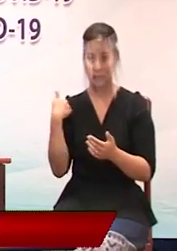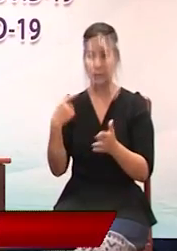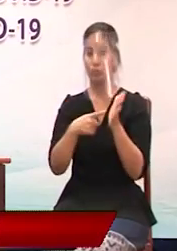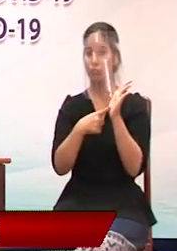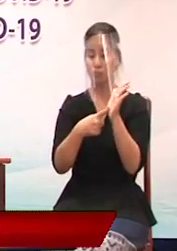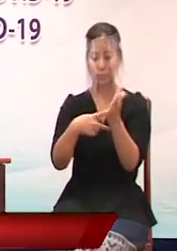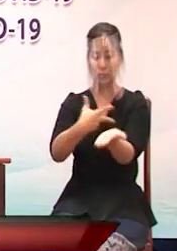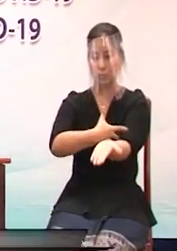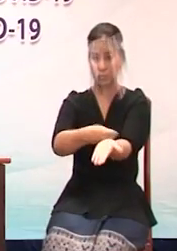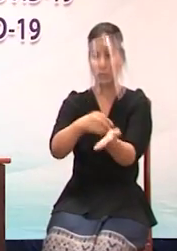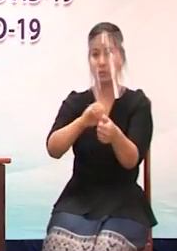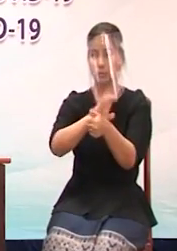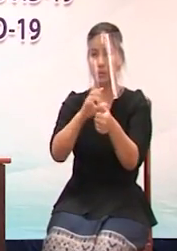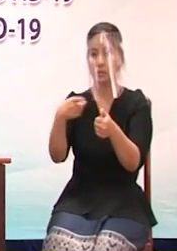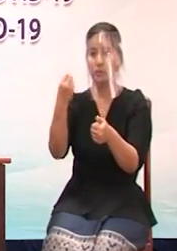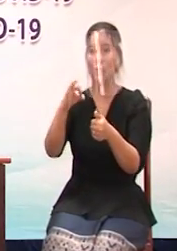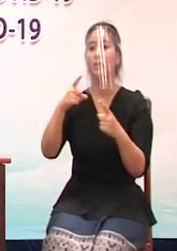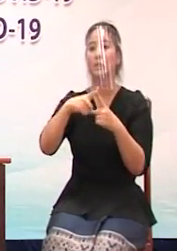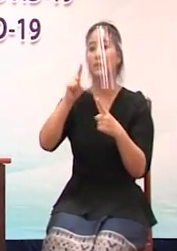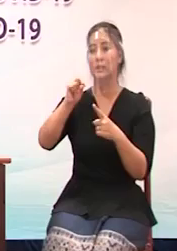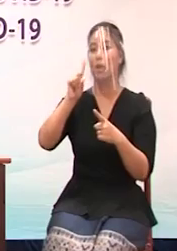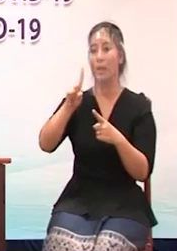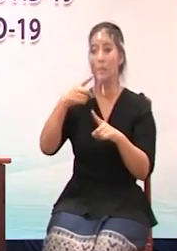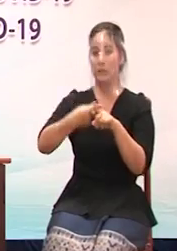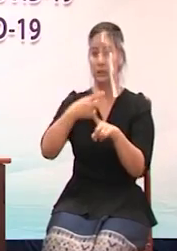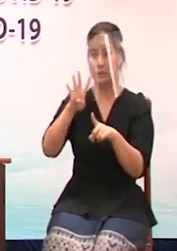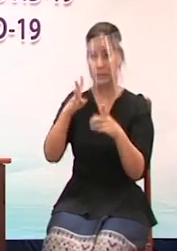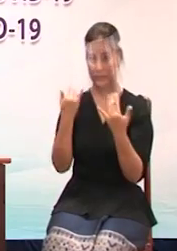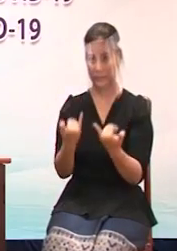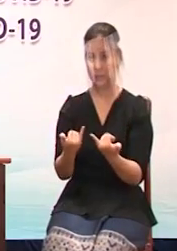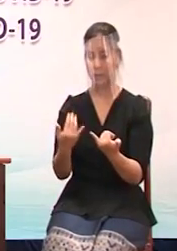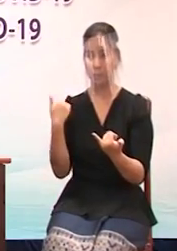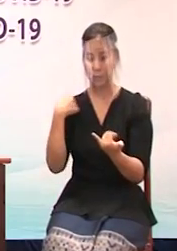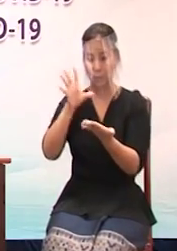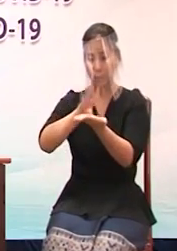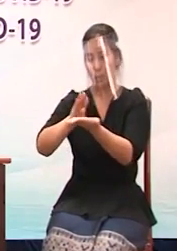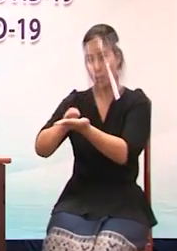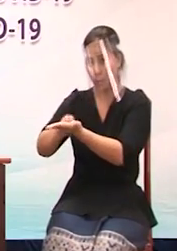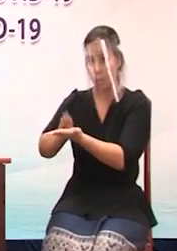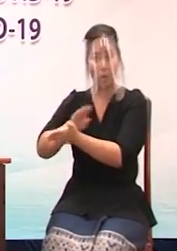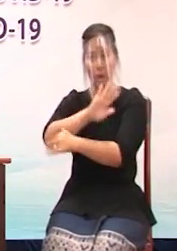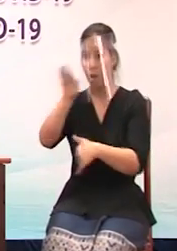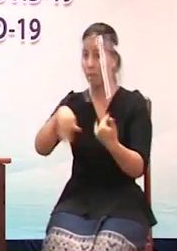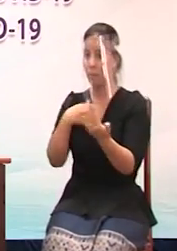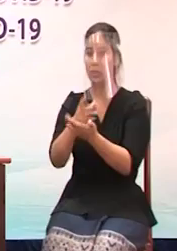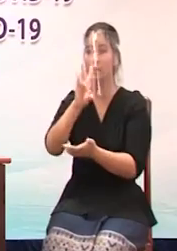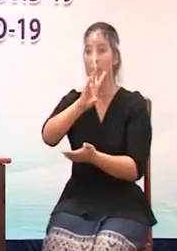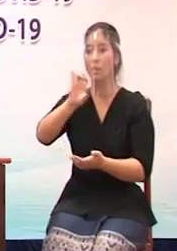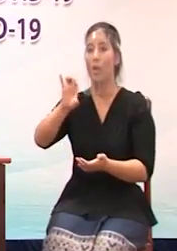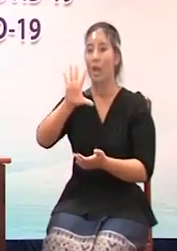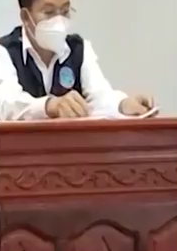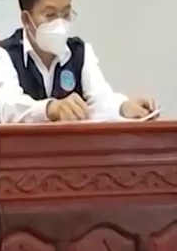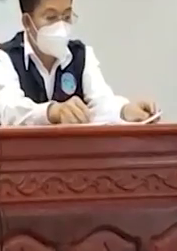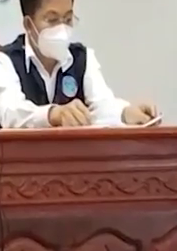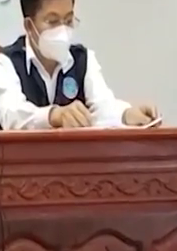ควิด-19 ในวันที่21เมษายนนี้พวกเราได้เก็บตัวอย่างมาตรวจวิเคราะห์ทั้งหมด758ค